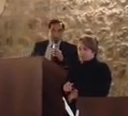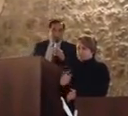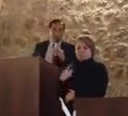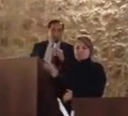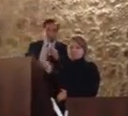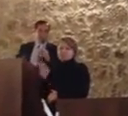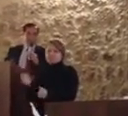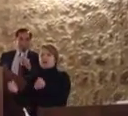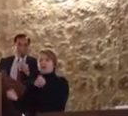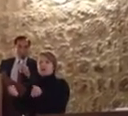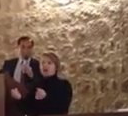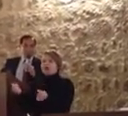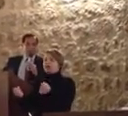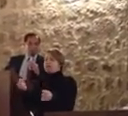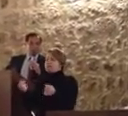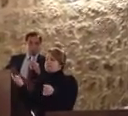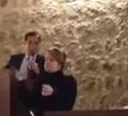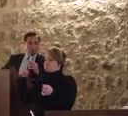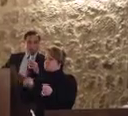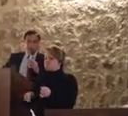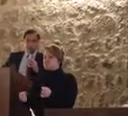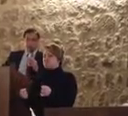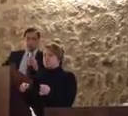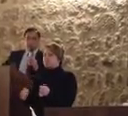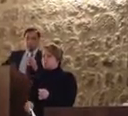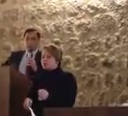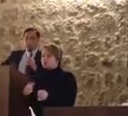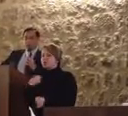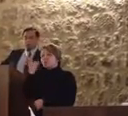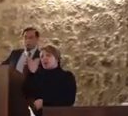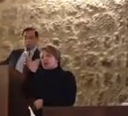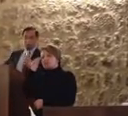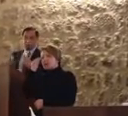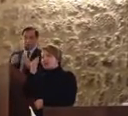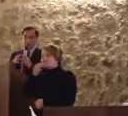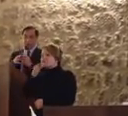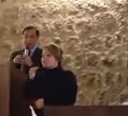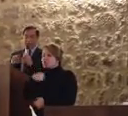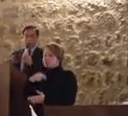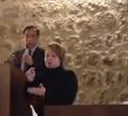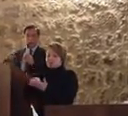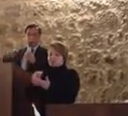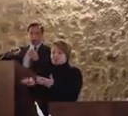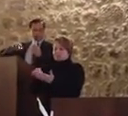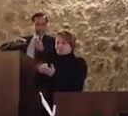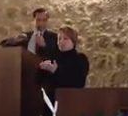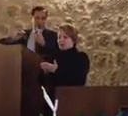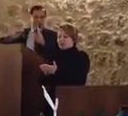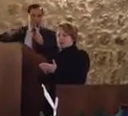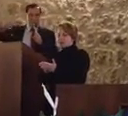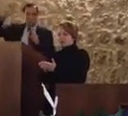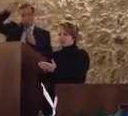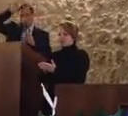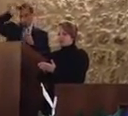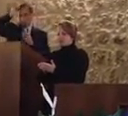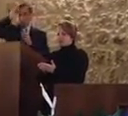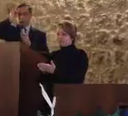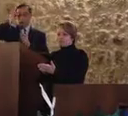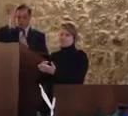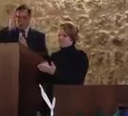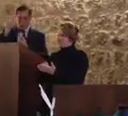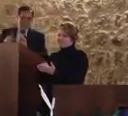in macchina e pensavo che, come poi si è dimostrato, il discorso che mi avevano preparato era